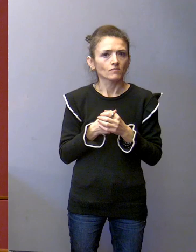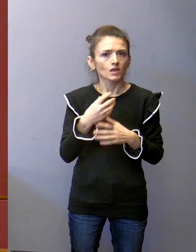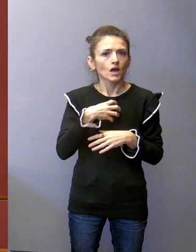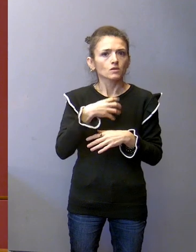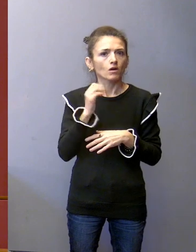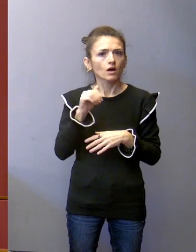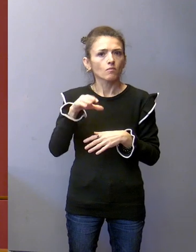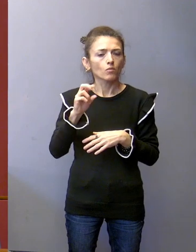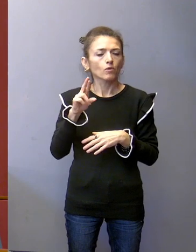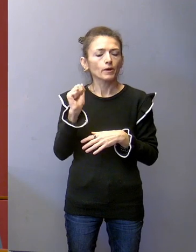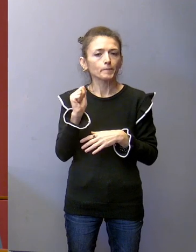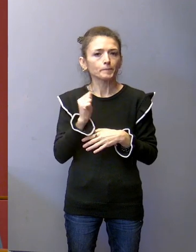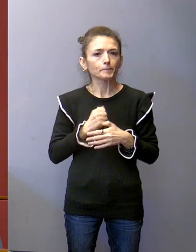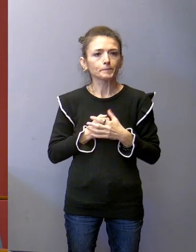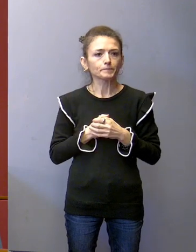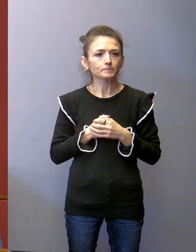Campora